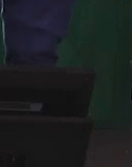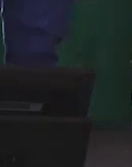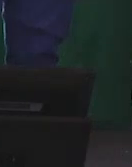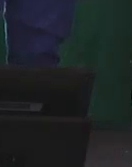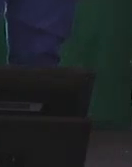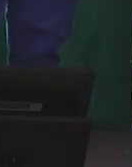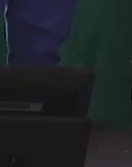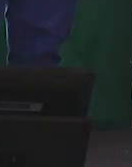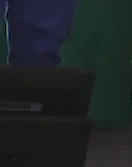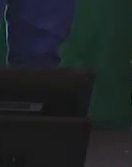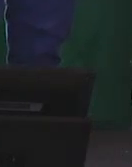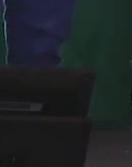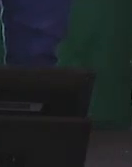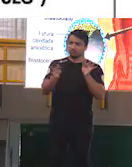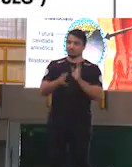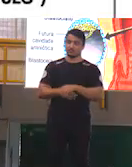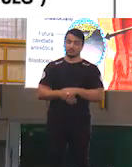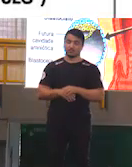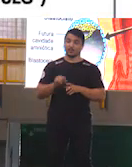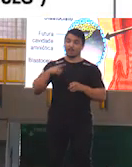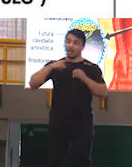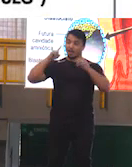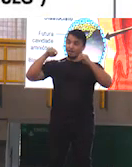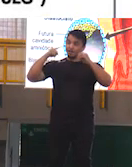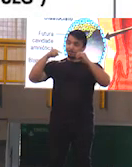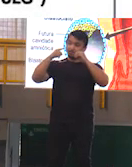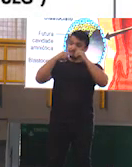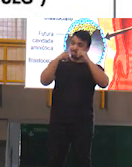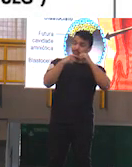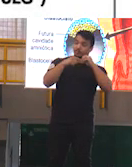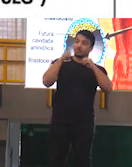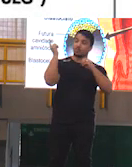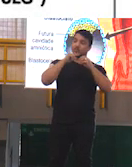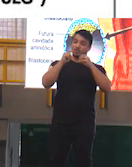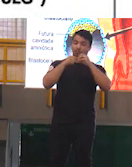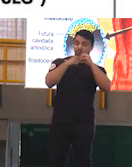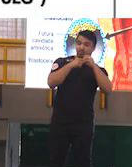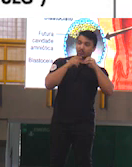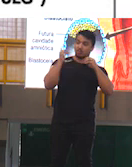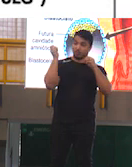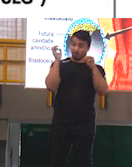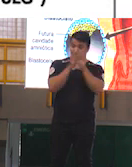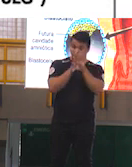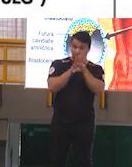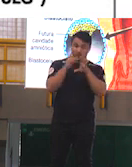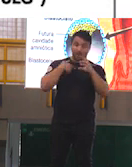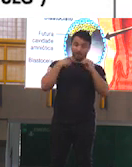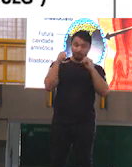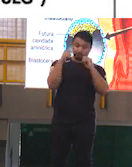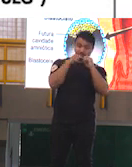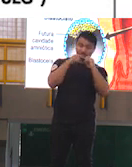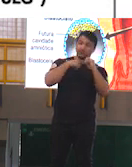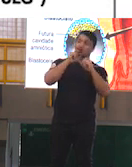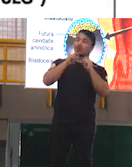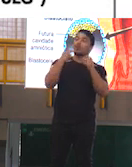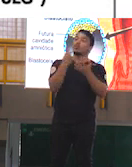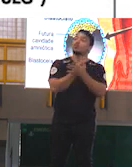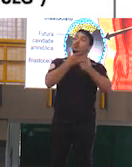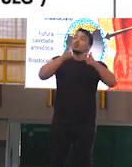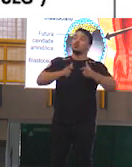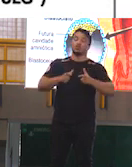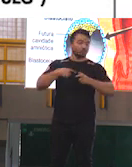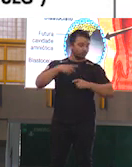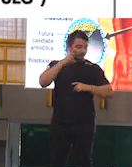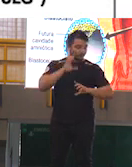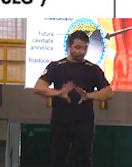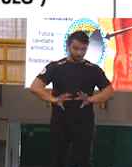senhor. Bem, fecundação. Vamos com calma aqui. A fecundação, ela acontece aonde?